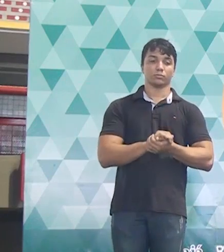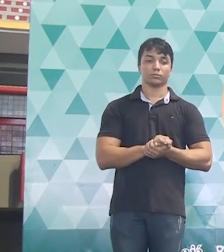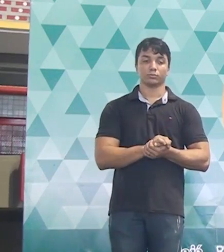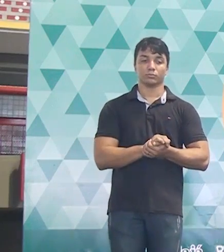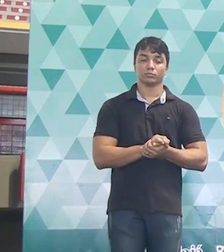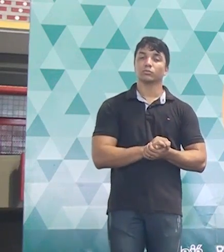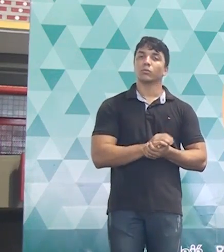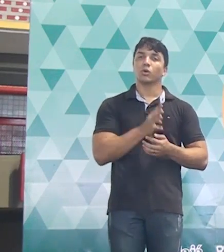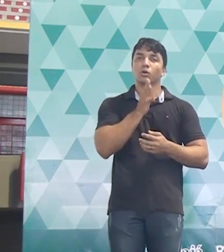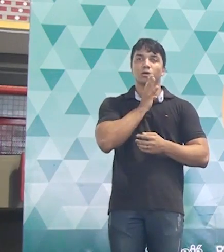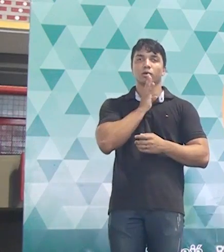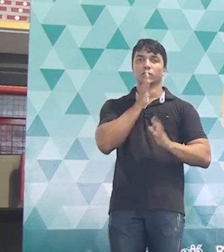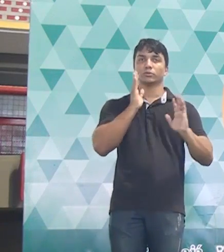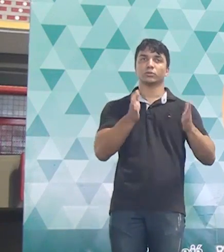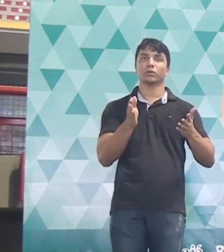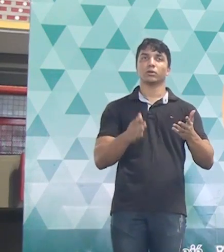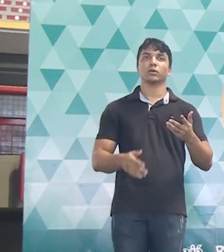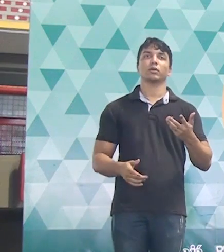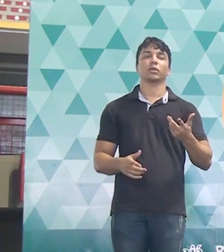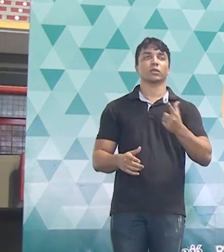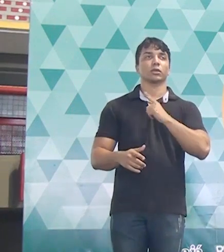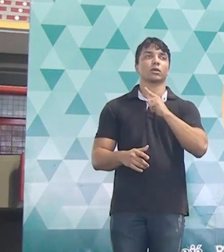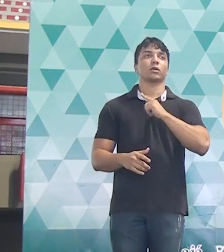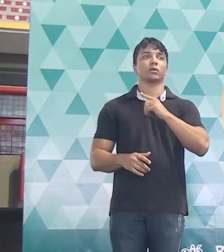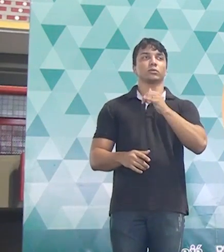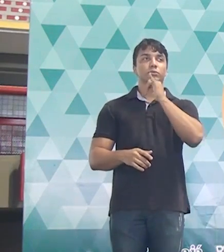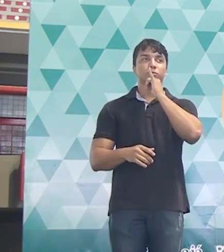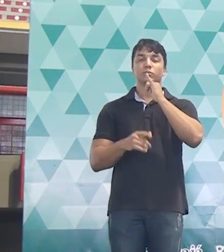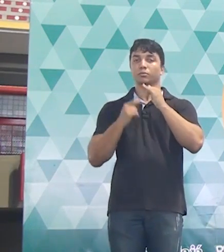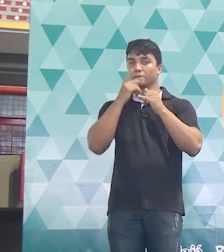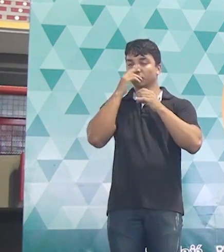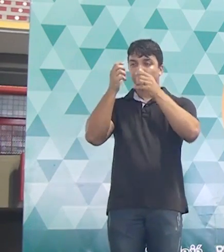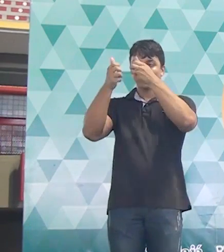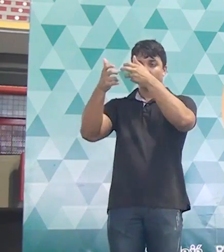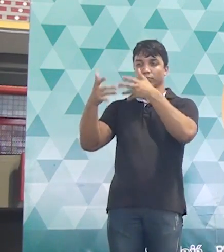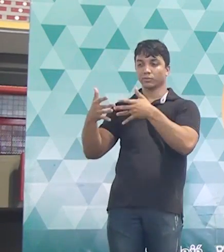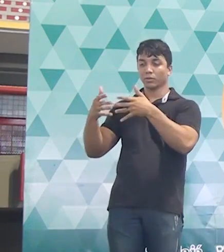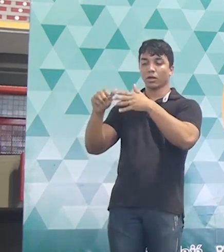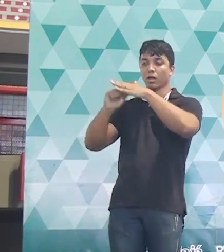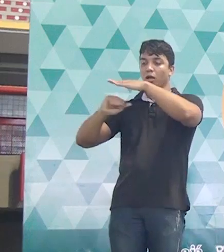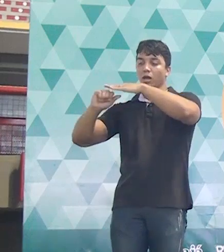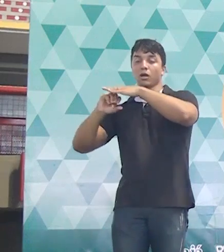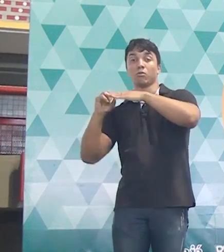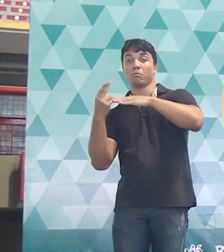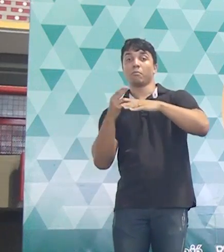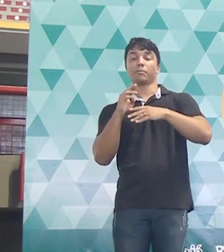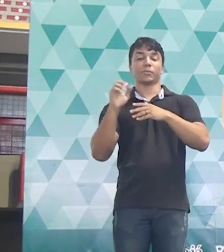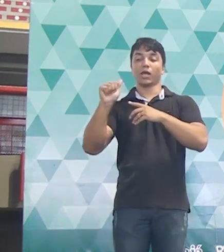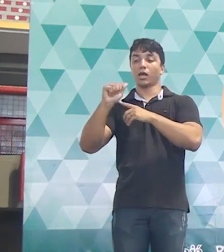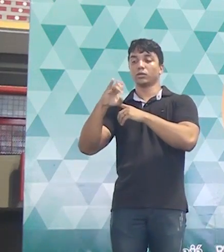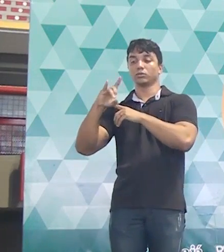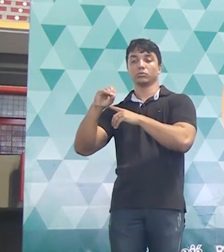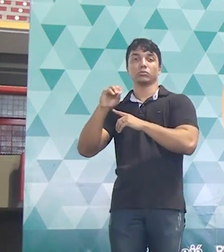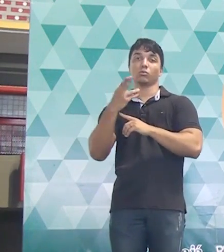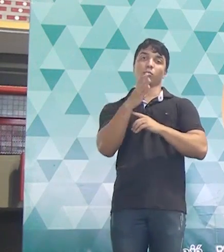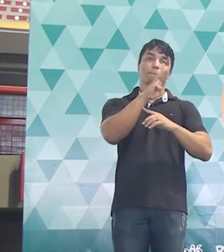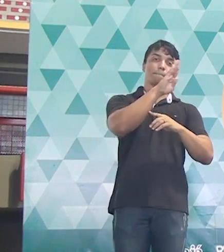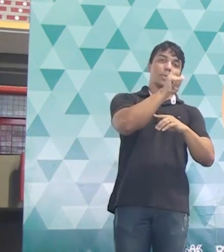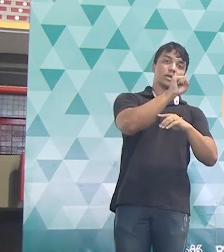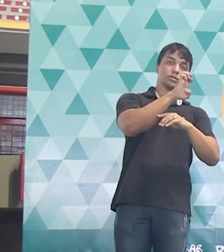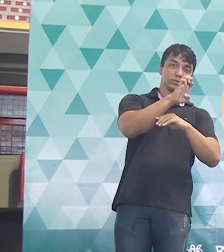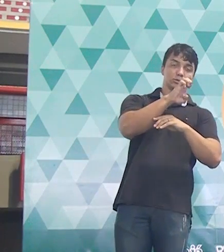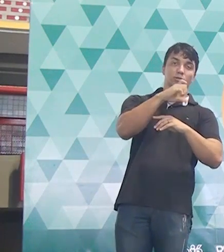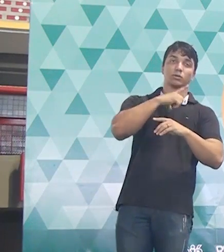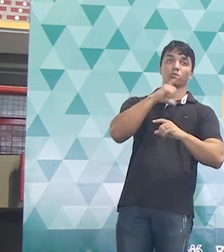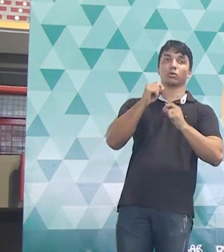Vocês já devem ter ouvido falar que quando se vai definir um ácido ou uma base, existem várias teorias. Das